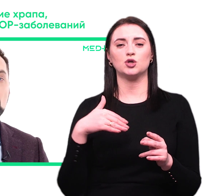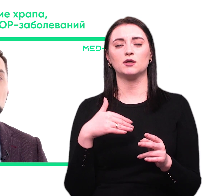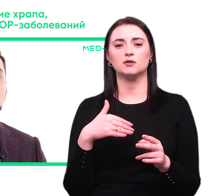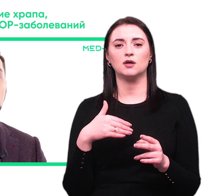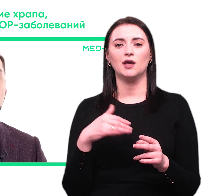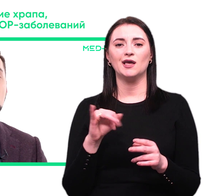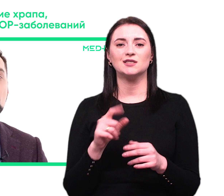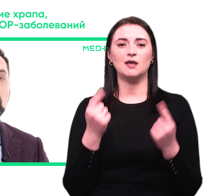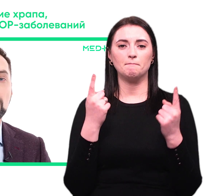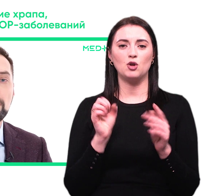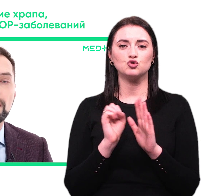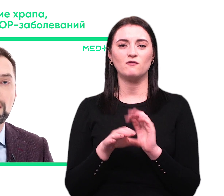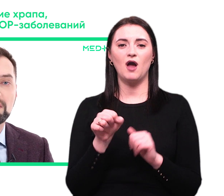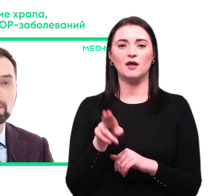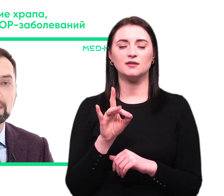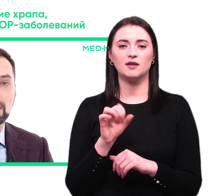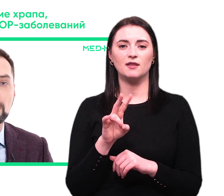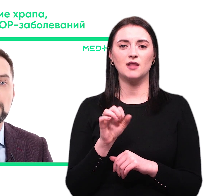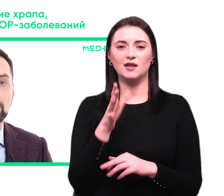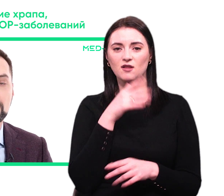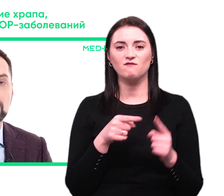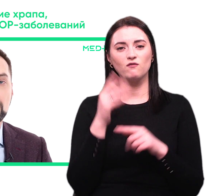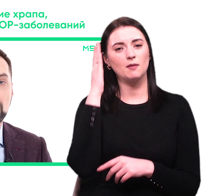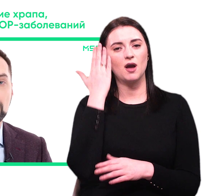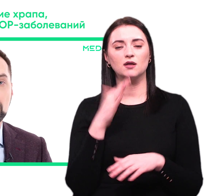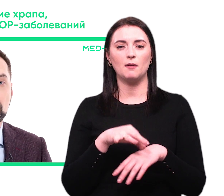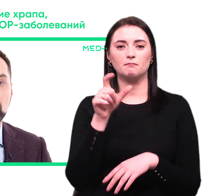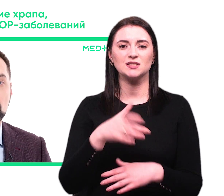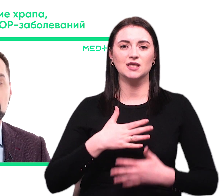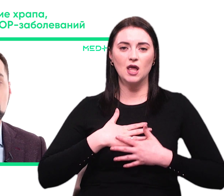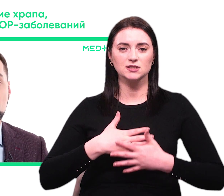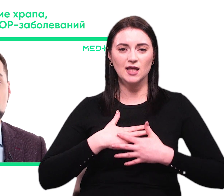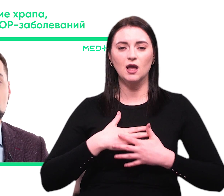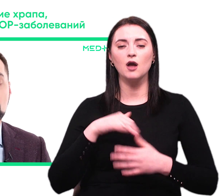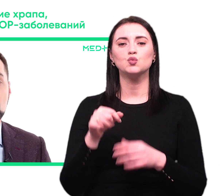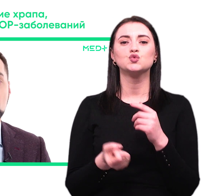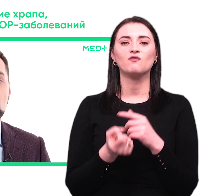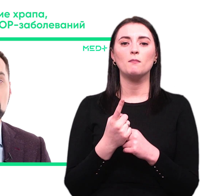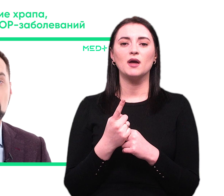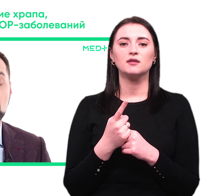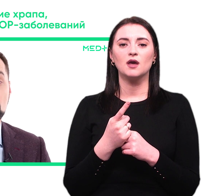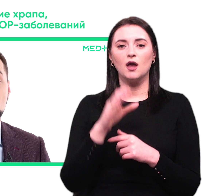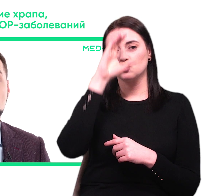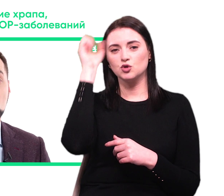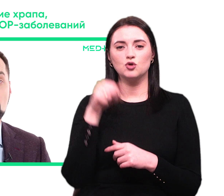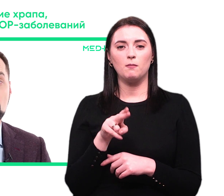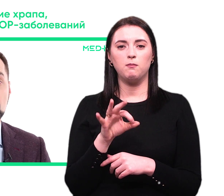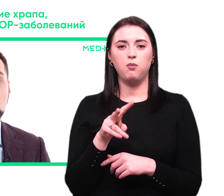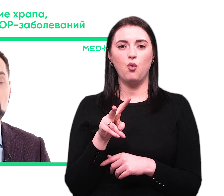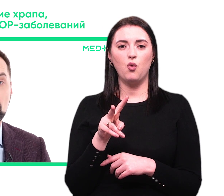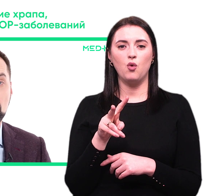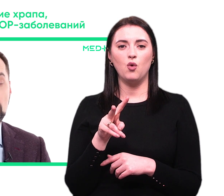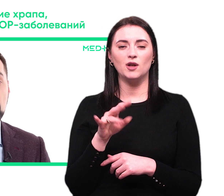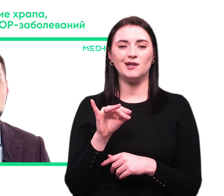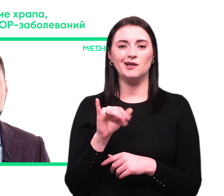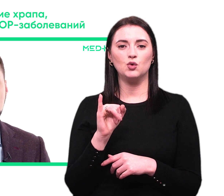из-за большого выброса адреналина во время сна, когда пациент задыхается, у него появляется ночная полиурия. Он идет к урологу, лечится